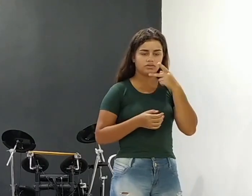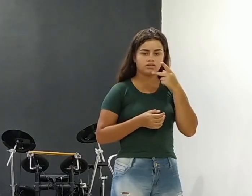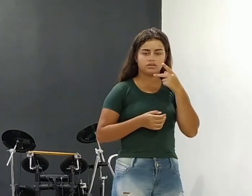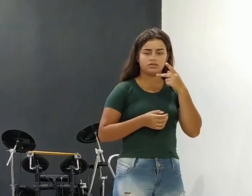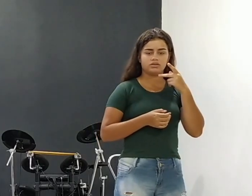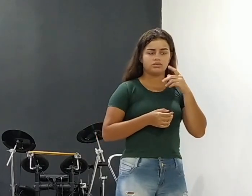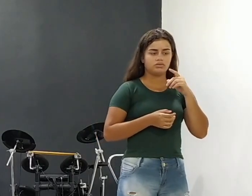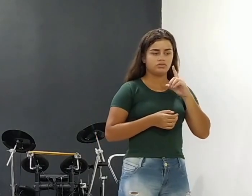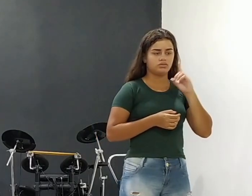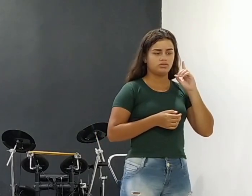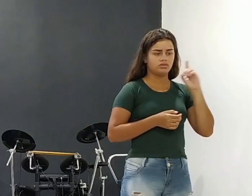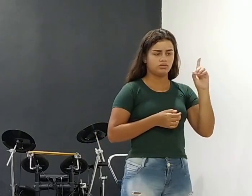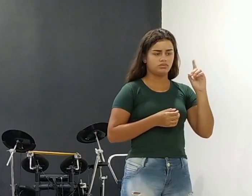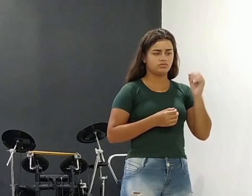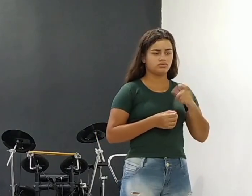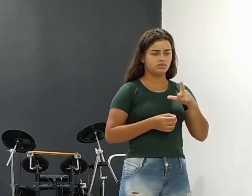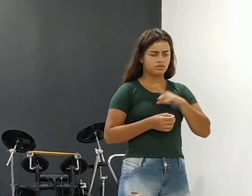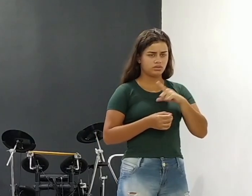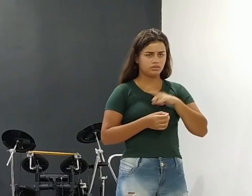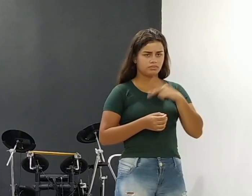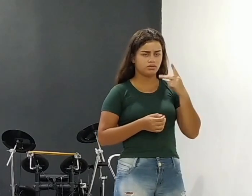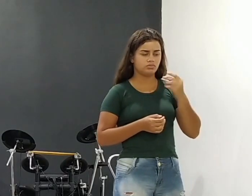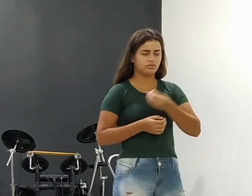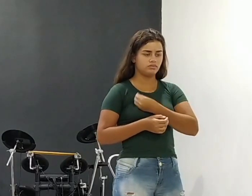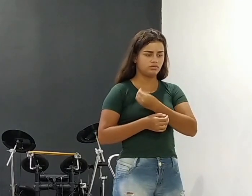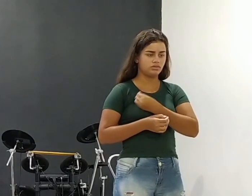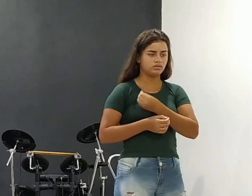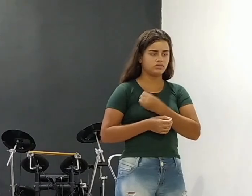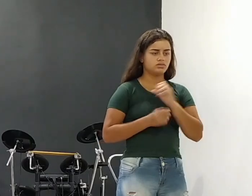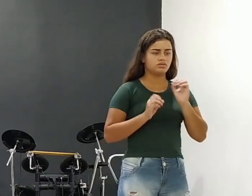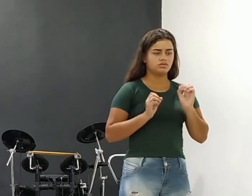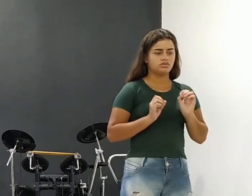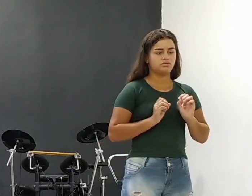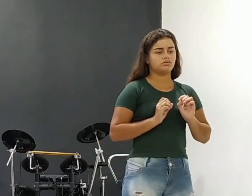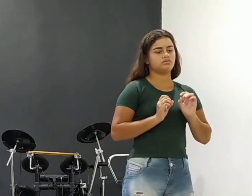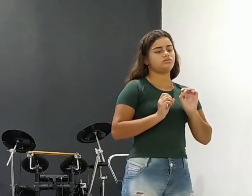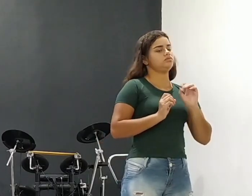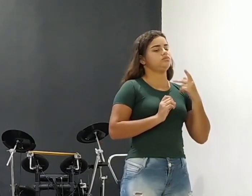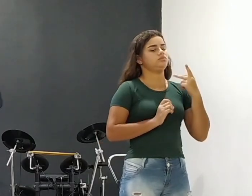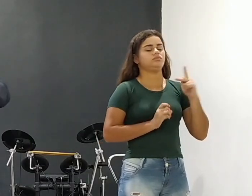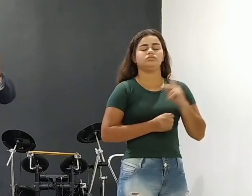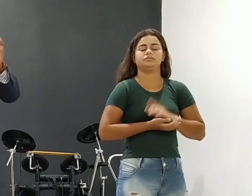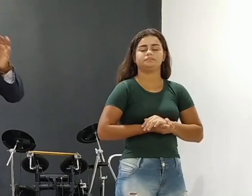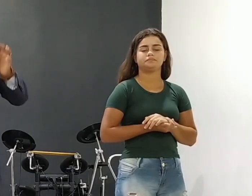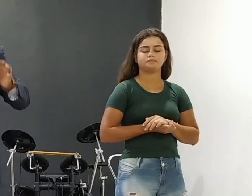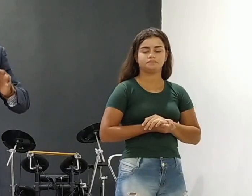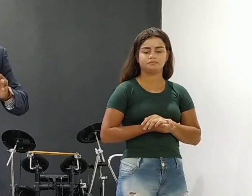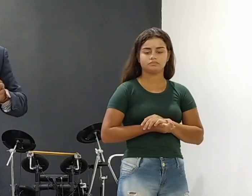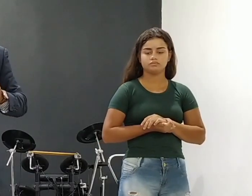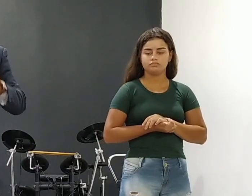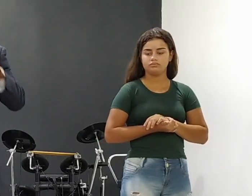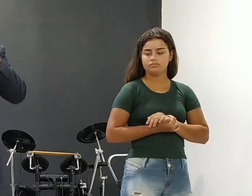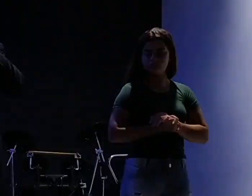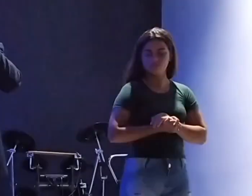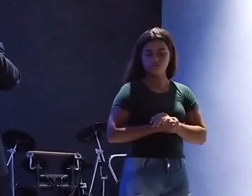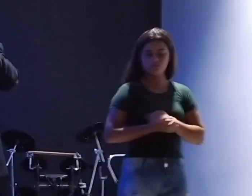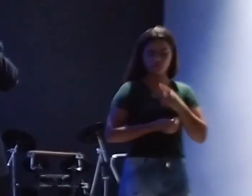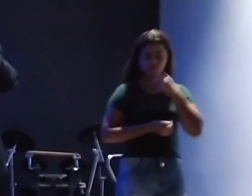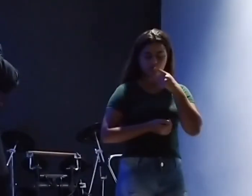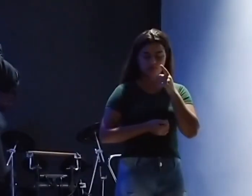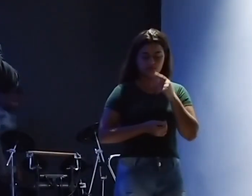Ele está pronto para te dar. Só depende de você. Só depende de você. Eu quero te dizer uma